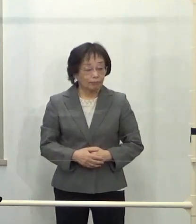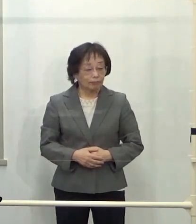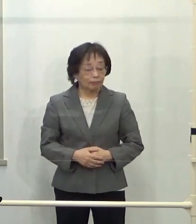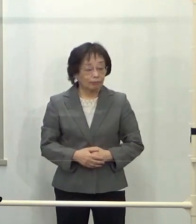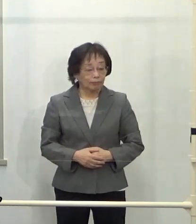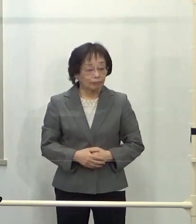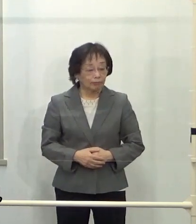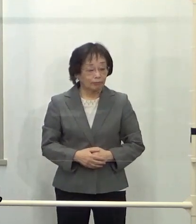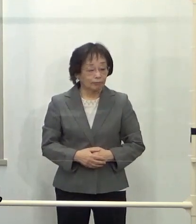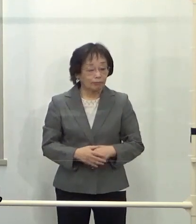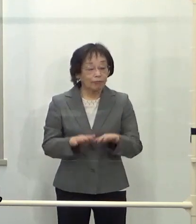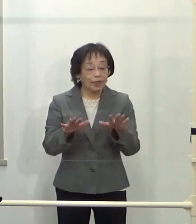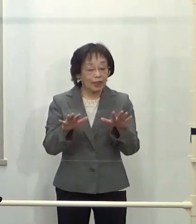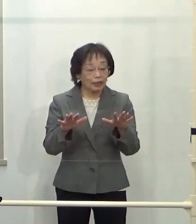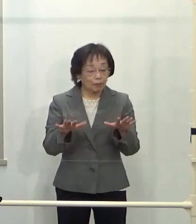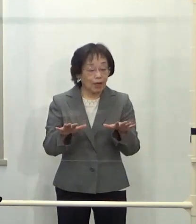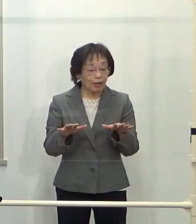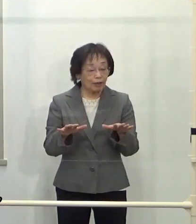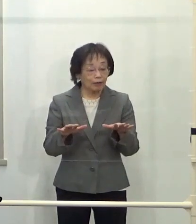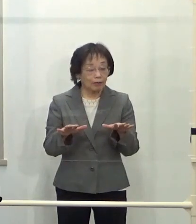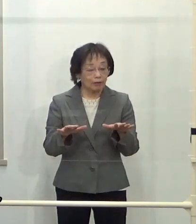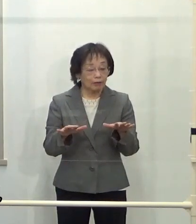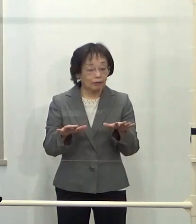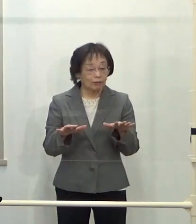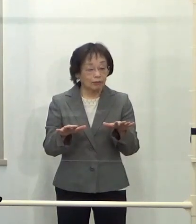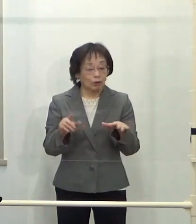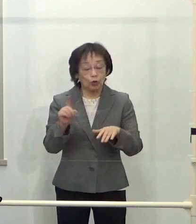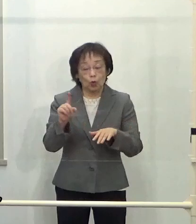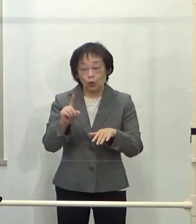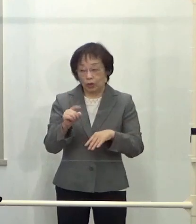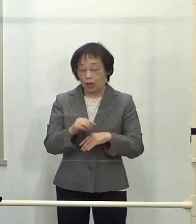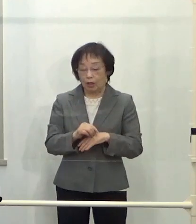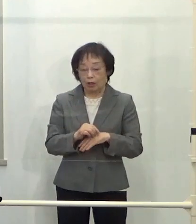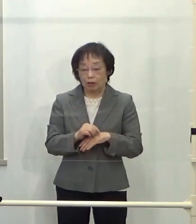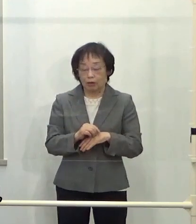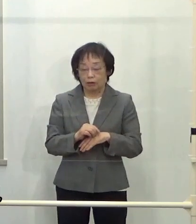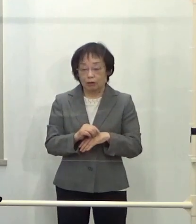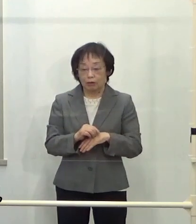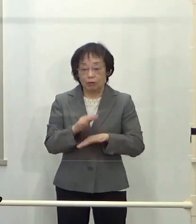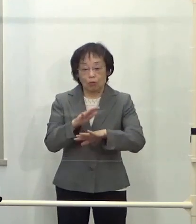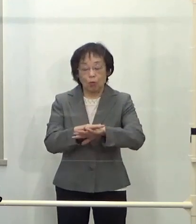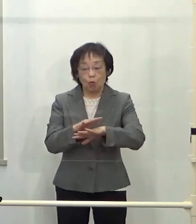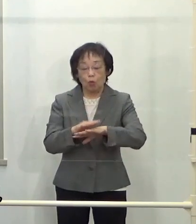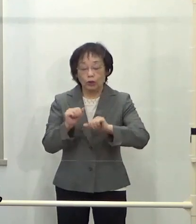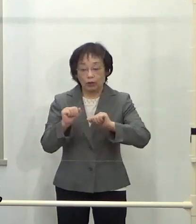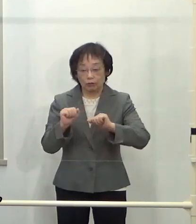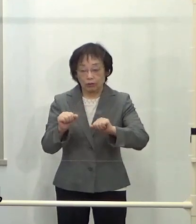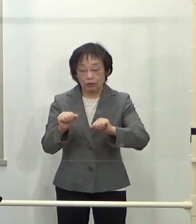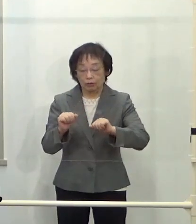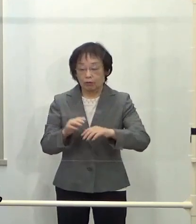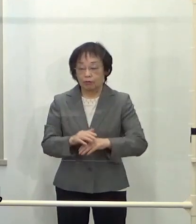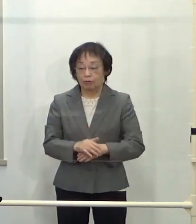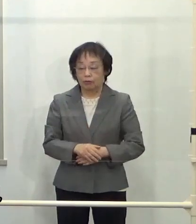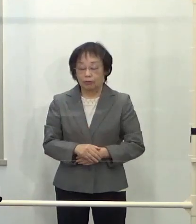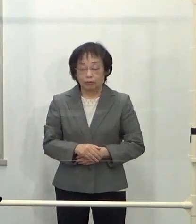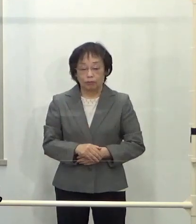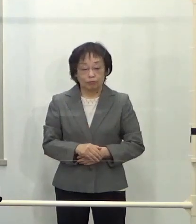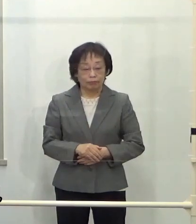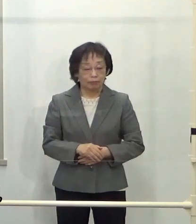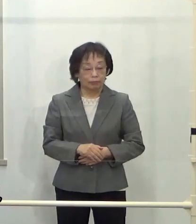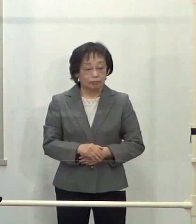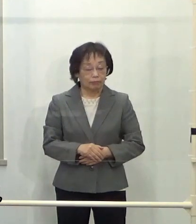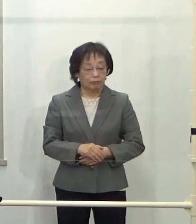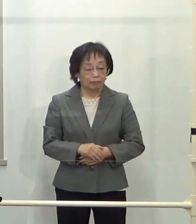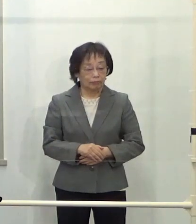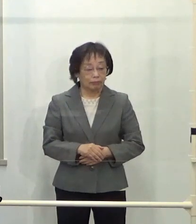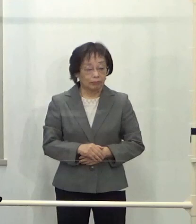けれども、この拡大っていうのはなんかどういうイメージでこうもうすでに話し合いを進めていて、今後何年までに全員に食べ